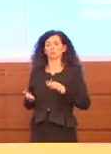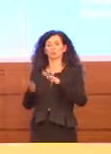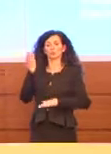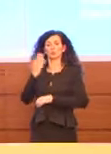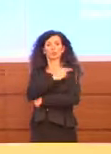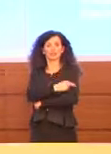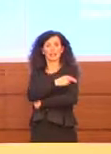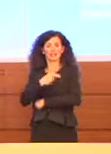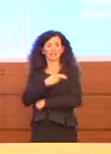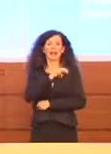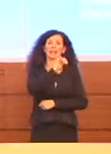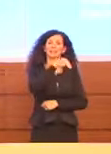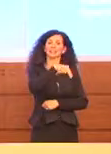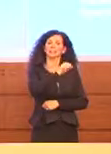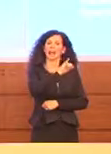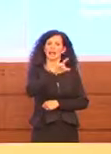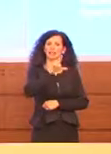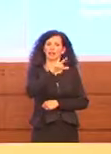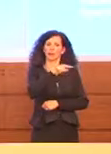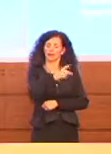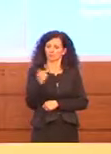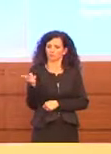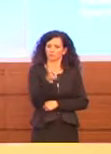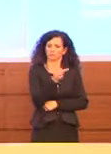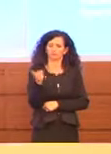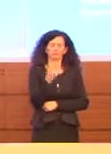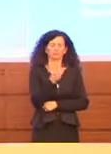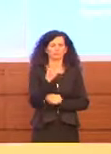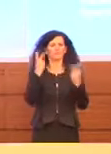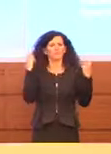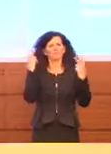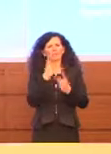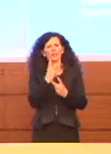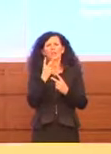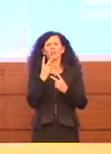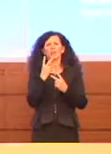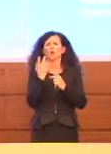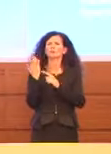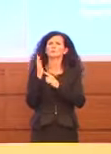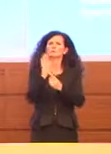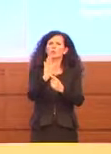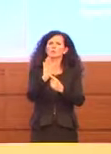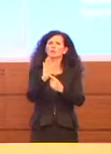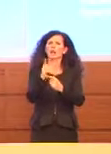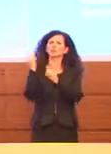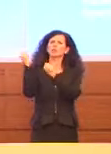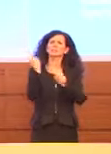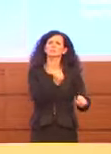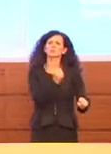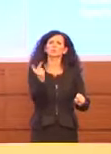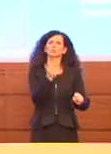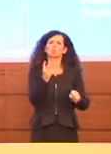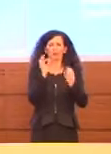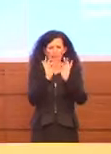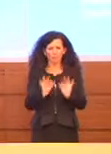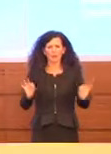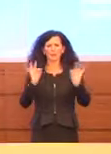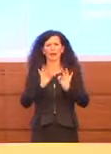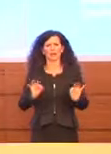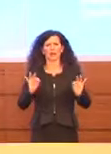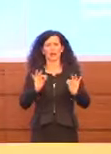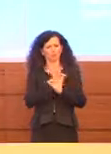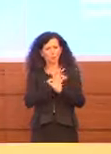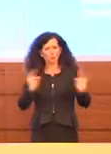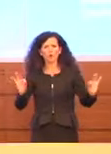l'inail che ha veramente dato prova di essere preparata anche per questa istituzione anche per